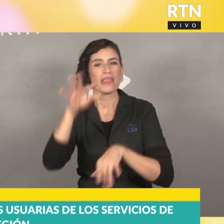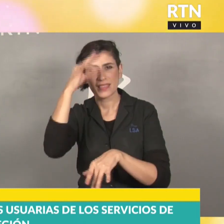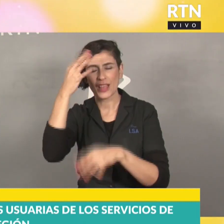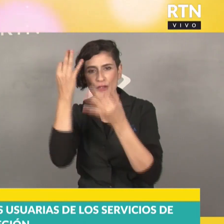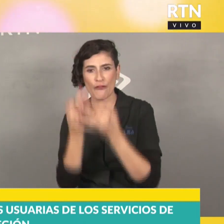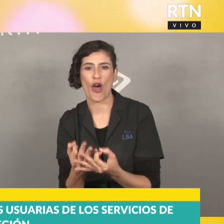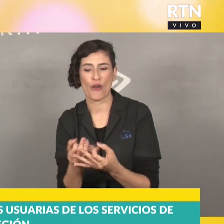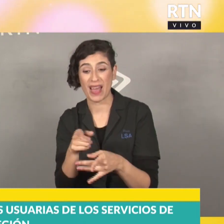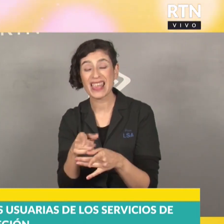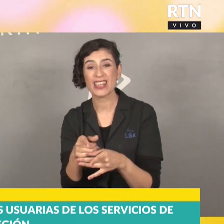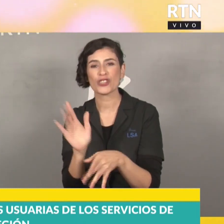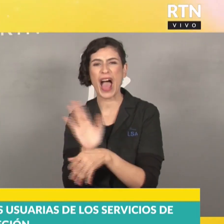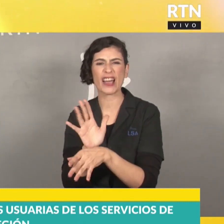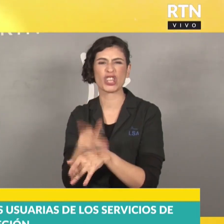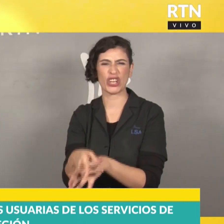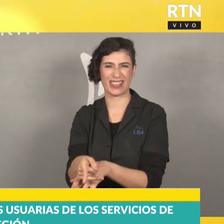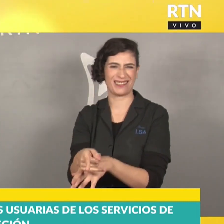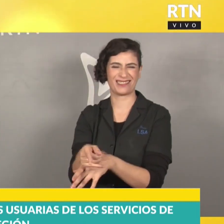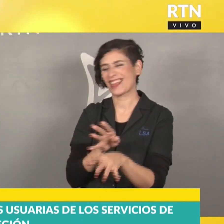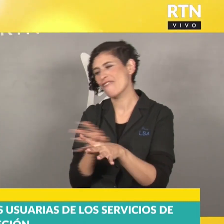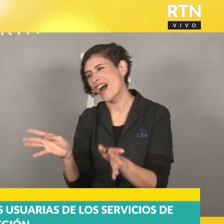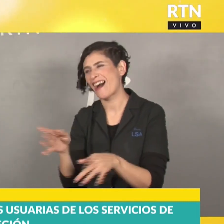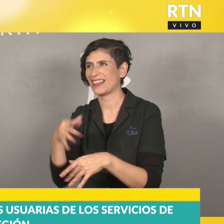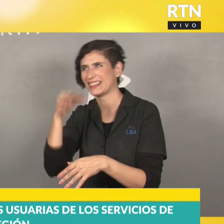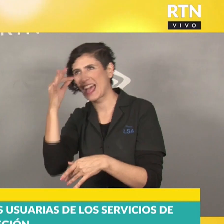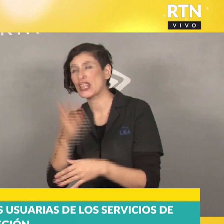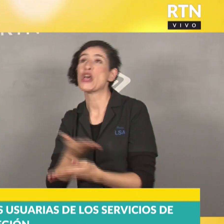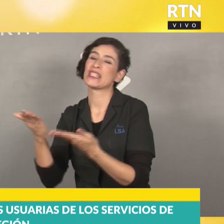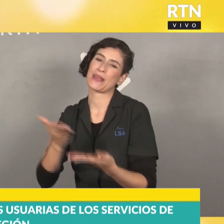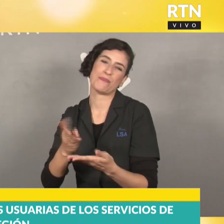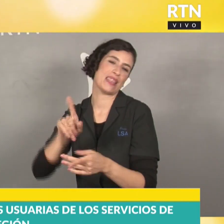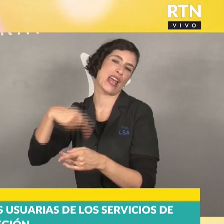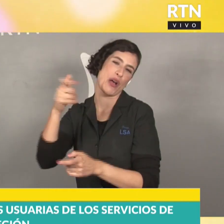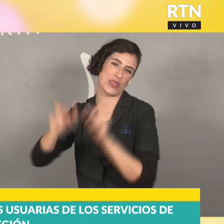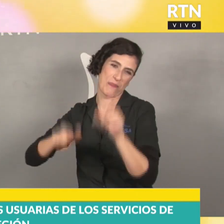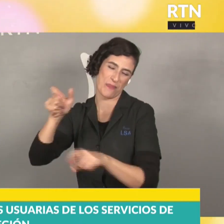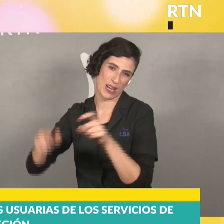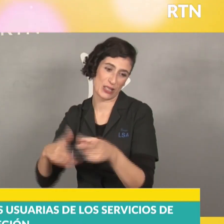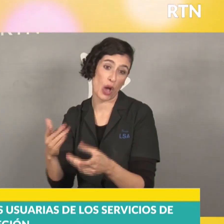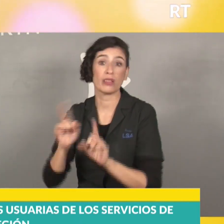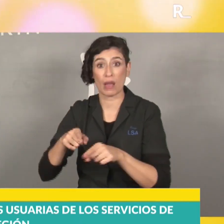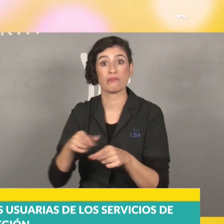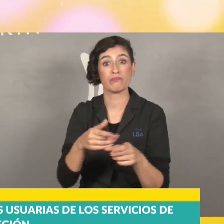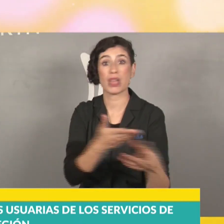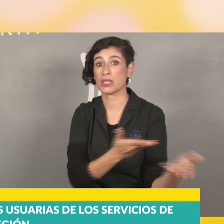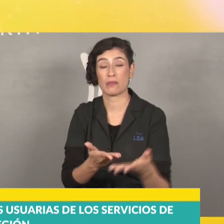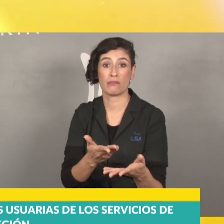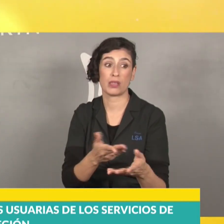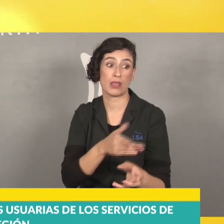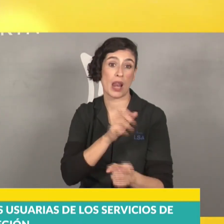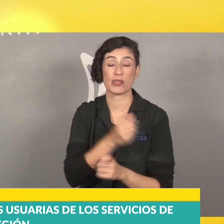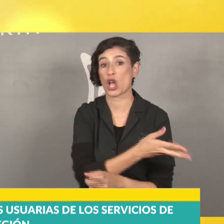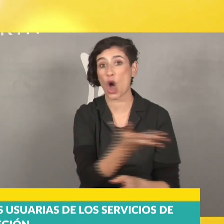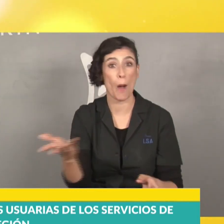al escenario comunitario, que es el Domingo Terciopelo, donde se invitan artistas de la zona y a toda la comunidad, obviamente, y se arma como una